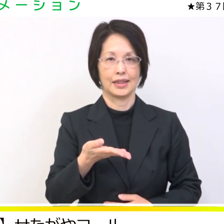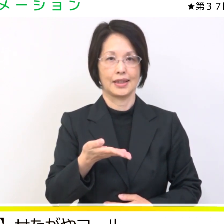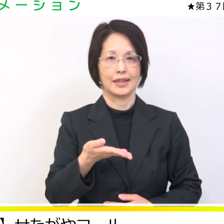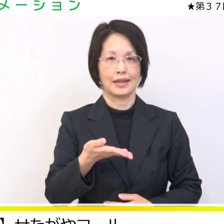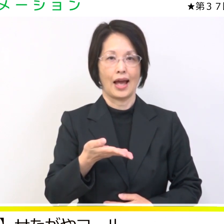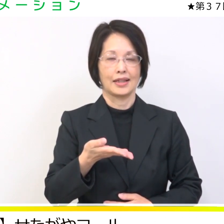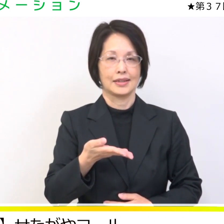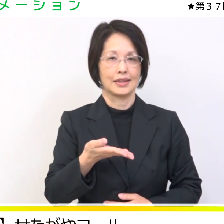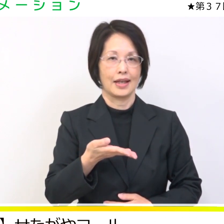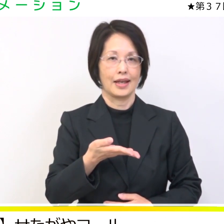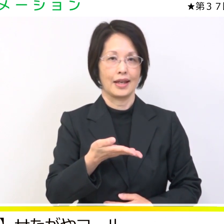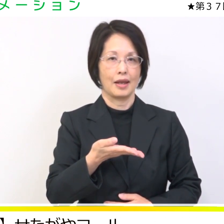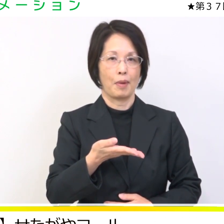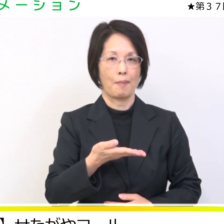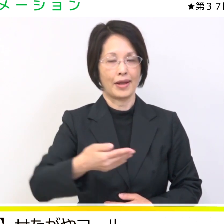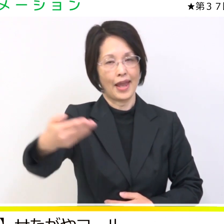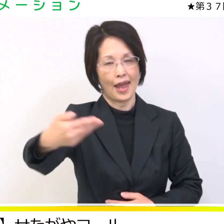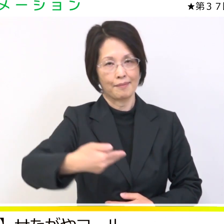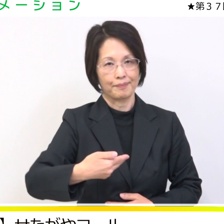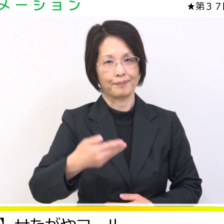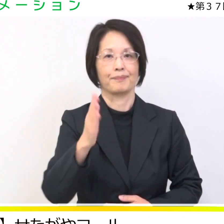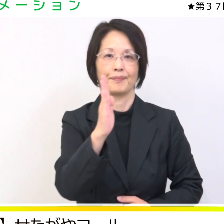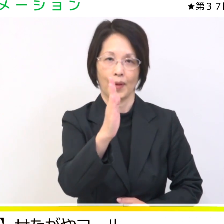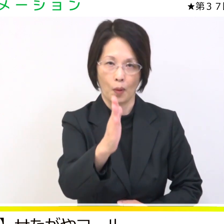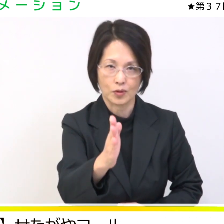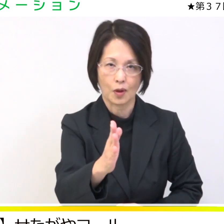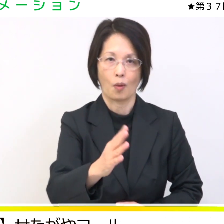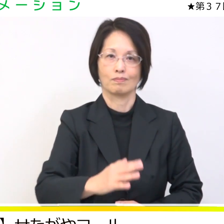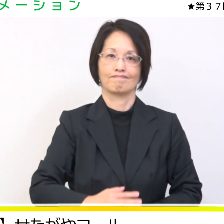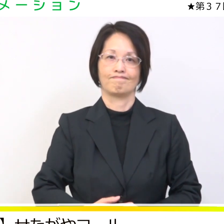31レイレイ版がでどうぞ